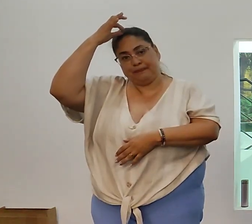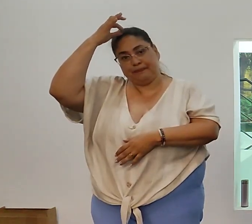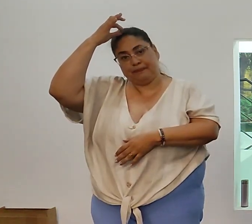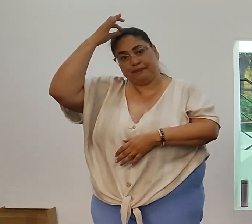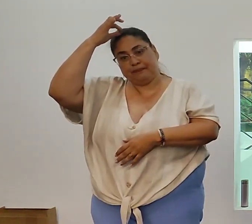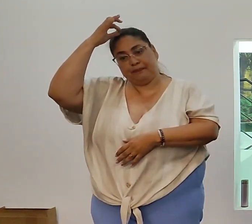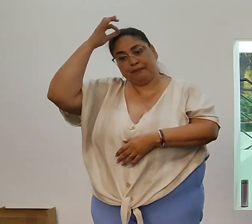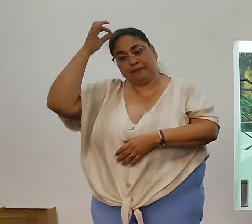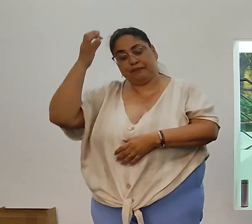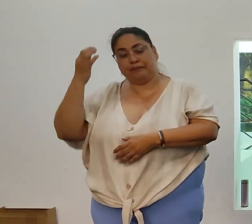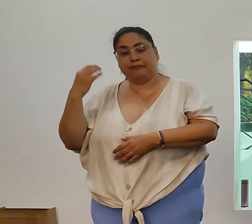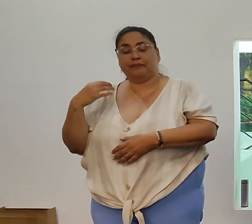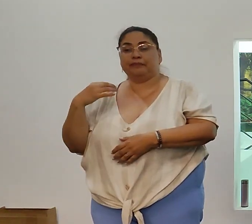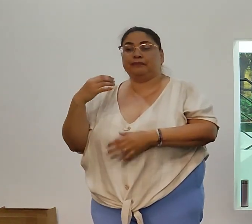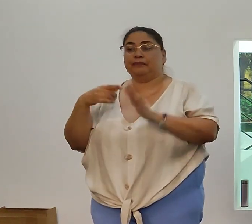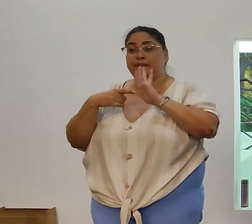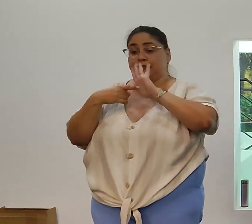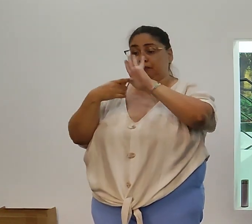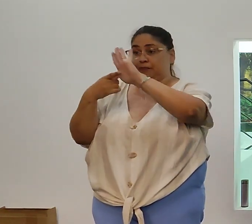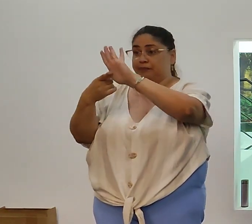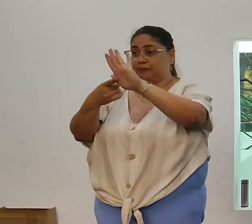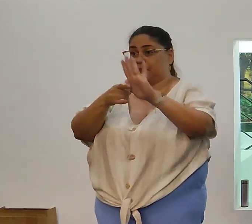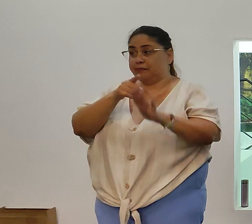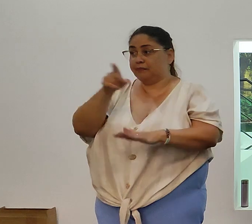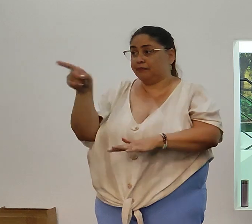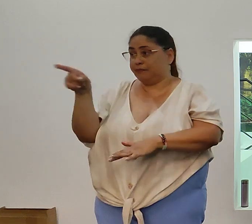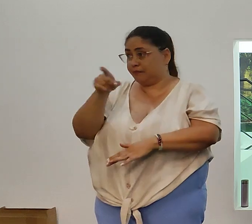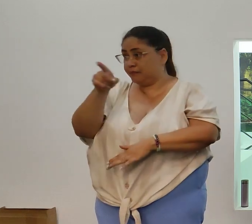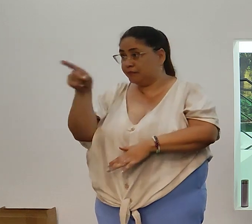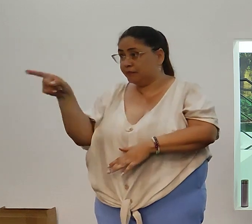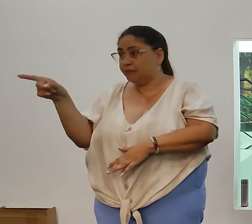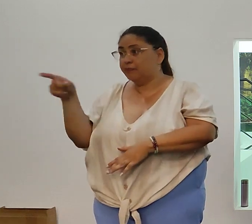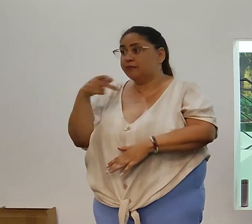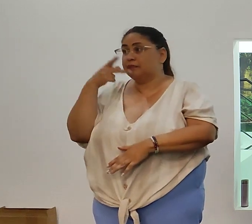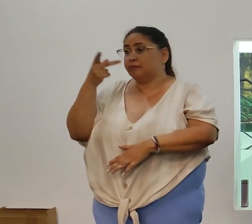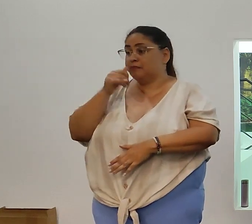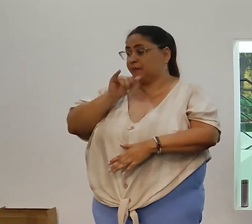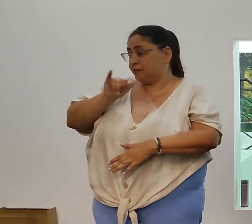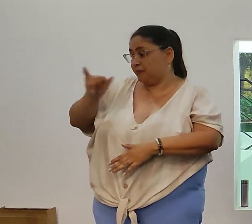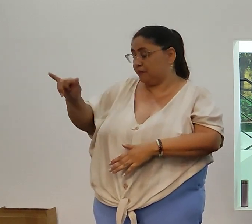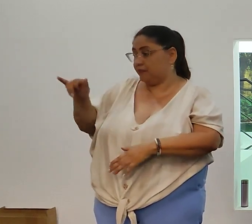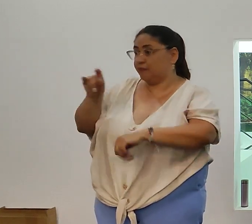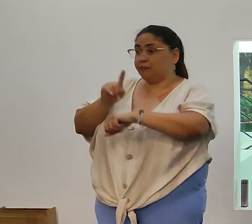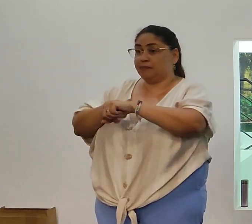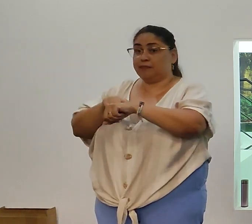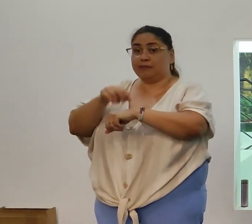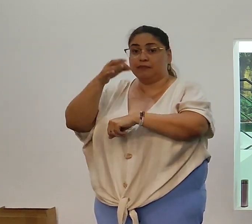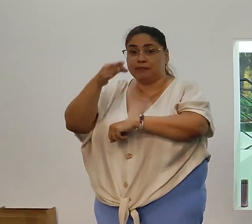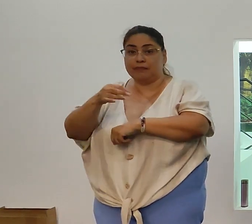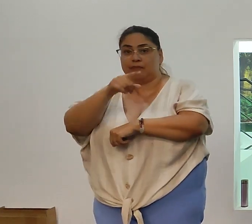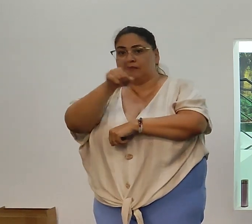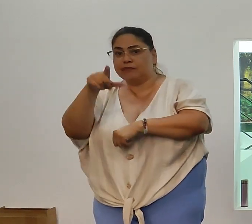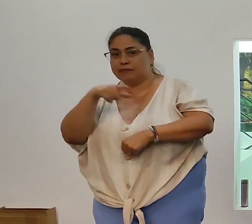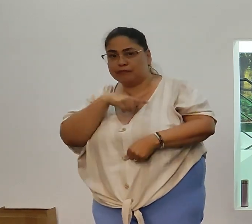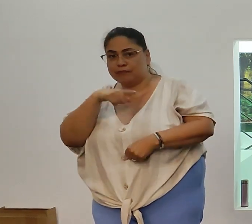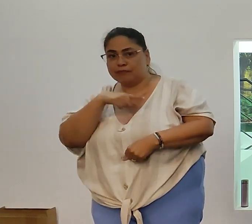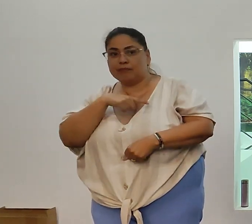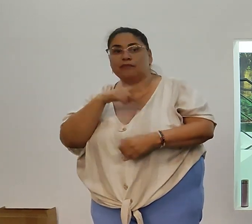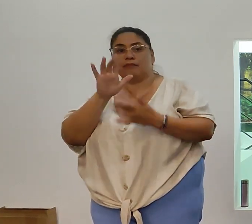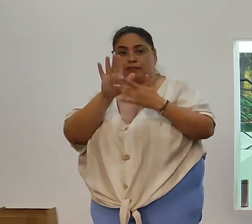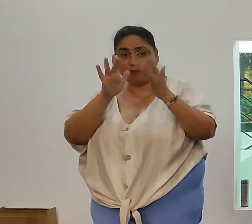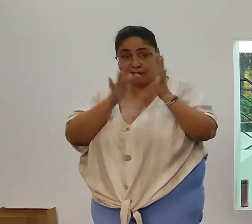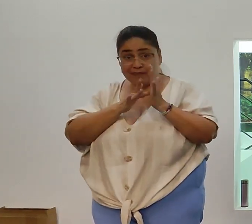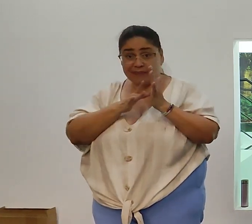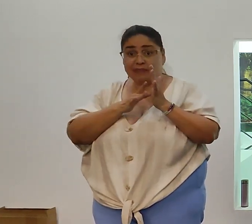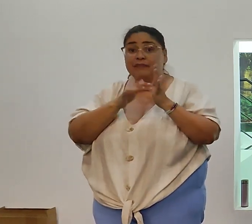espiritual. Sabe o que isso nos mostra? Se você tem algo para falar para alguém, fale enquanto é tempo. Se você tem que falar de Jesus